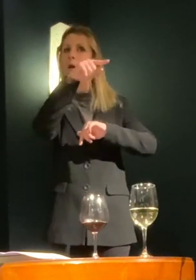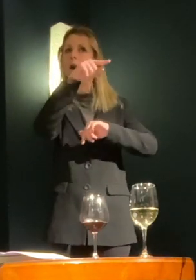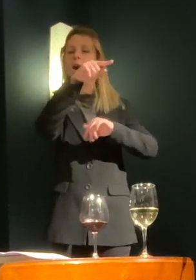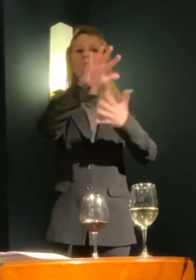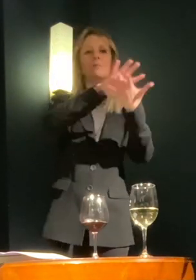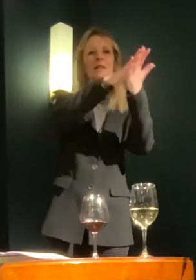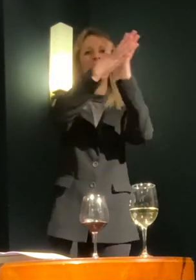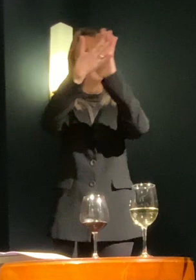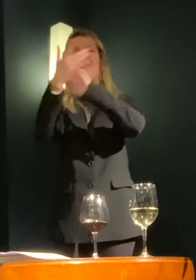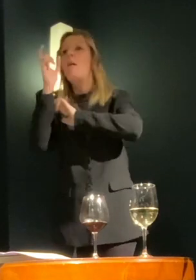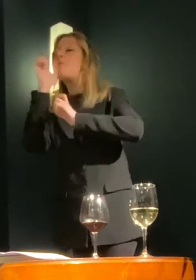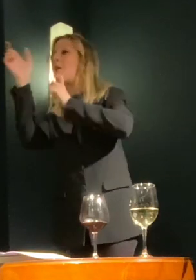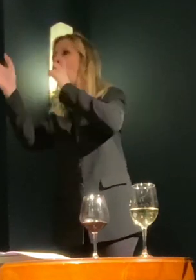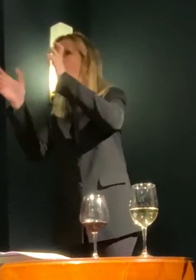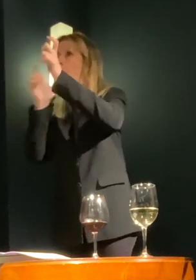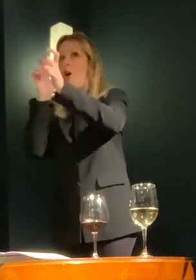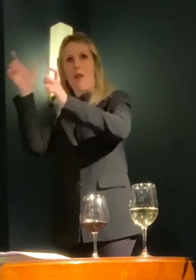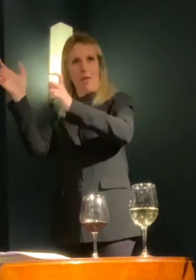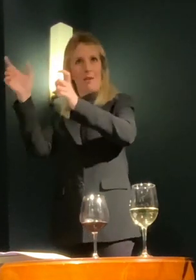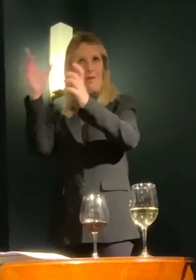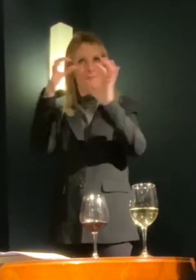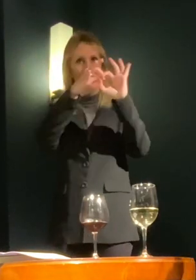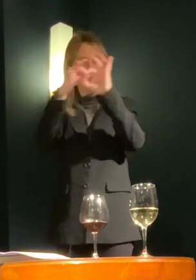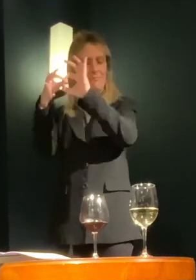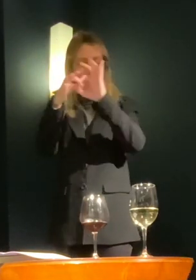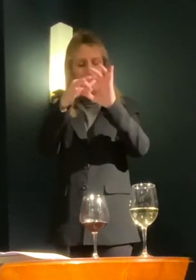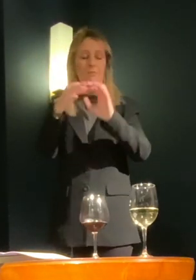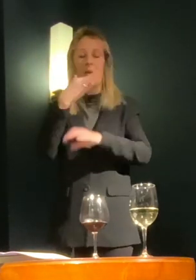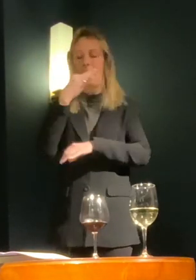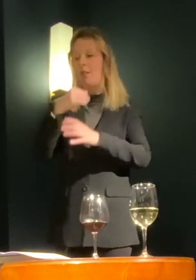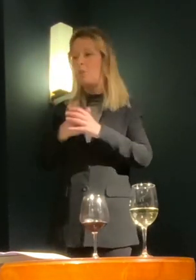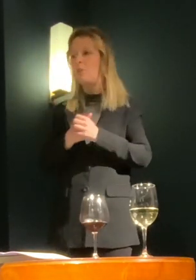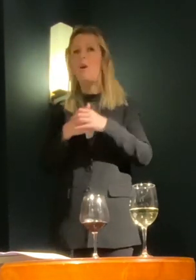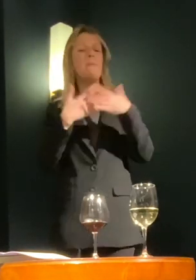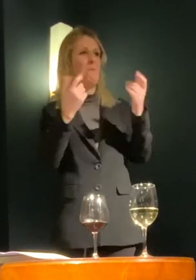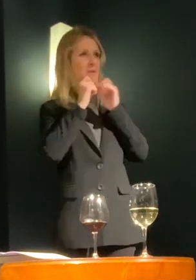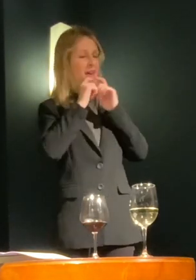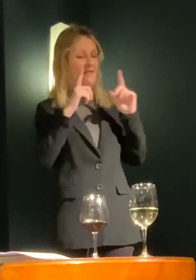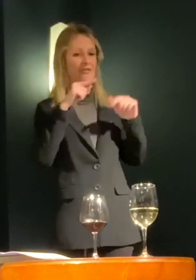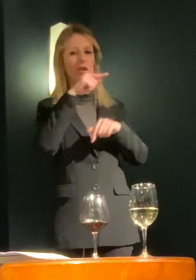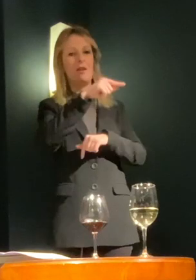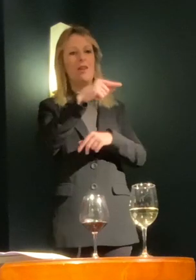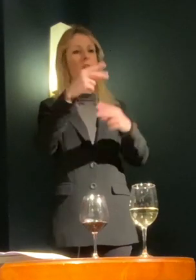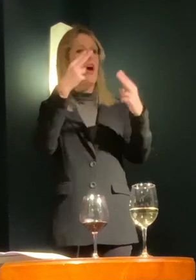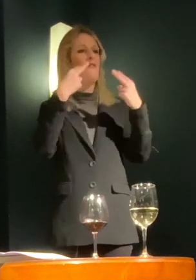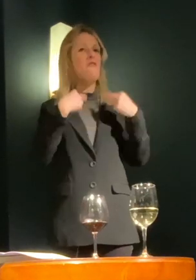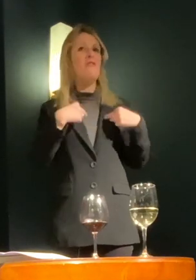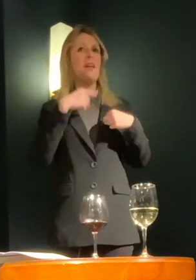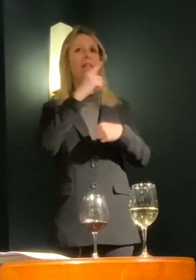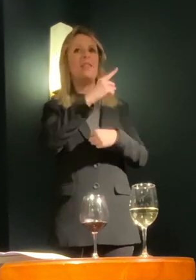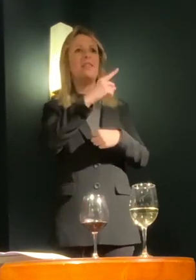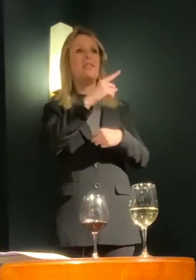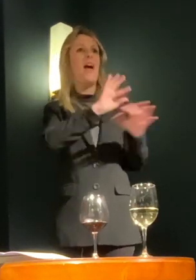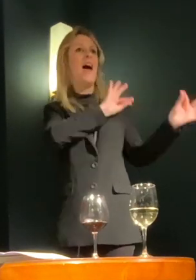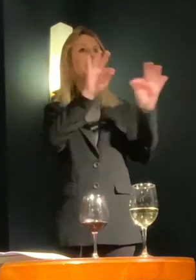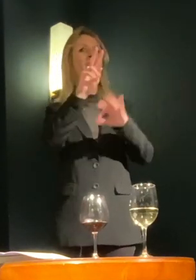prendono corpo, che secondo me è la parte più bella della sceneggiatura. Oh, che meraviglia. E quindi a un certo punto nella tua vita arriva Valerio a dire: ehi, ma non